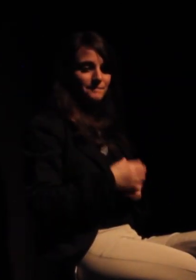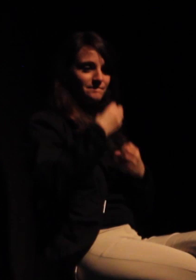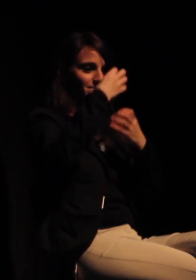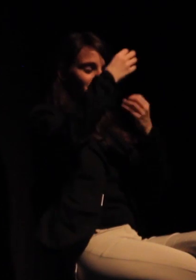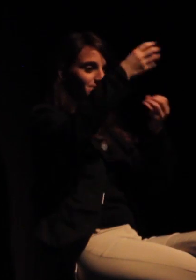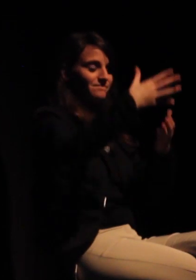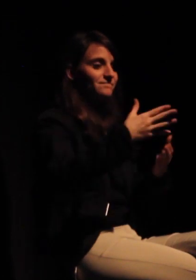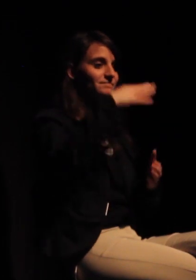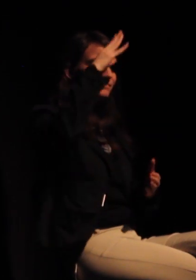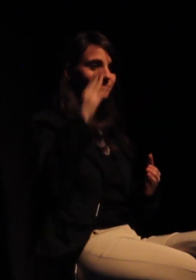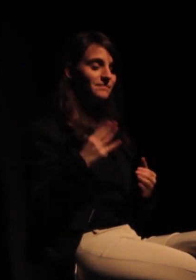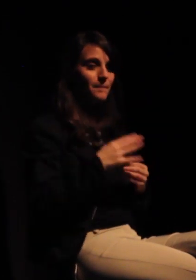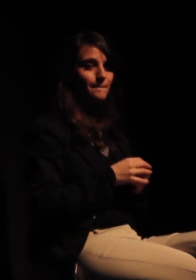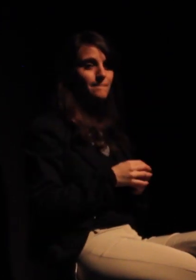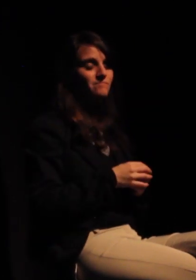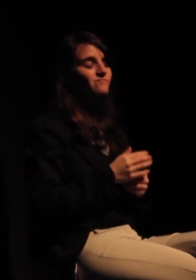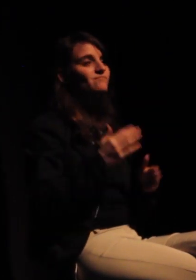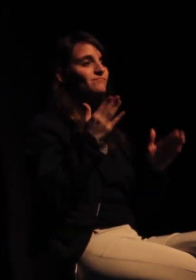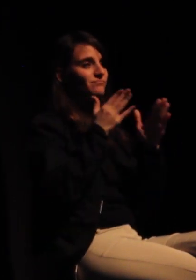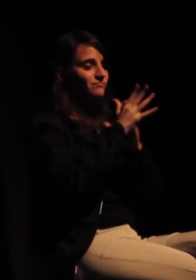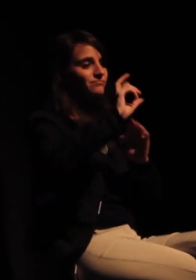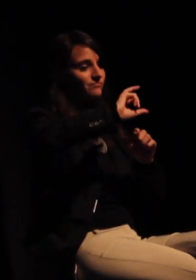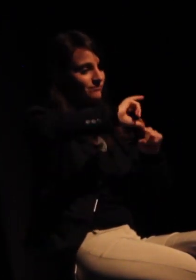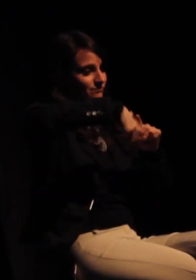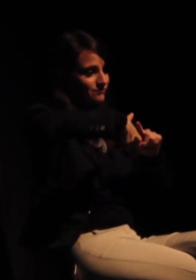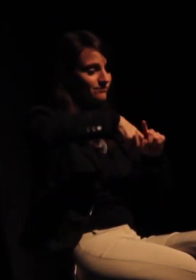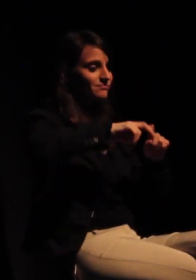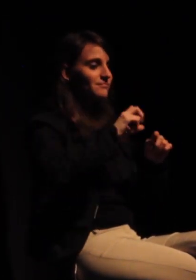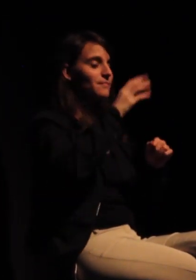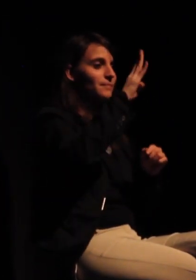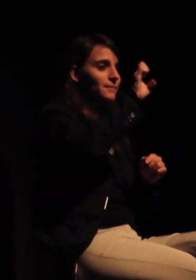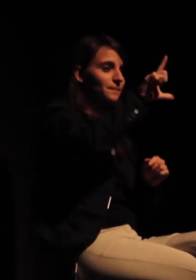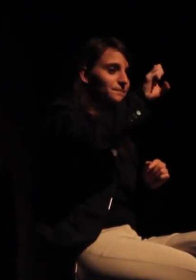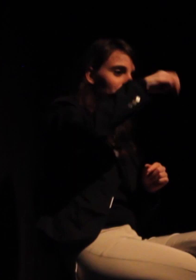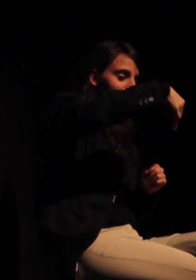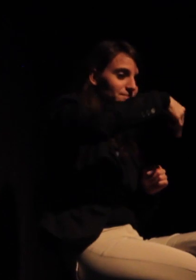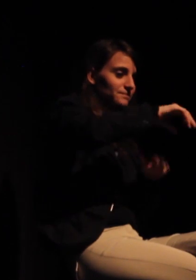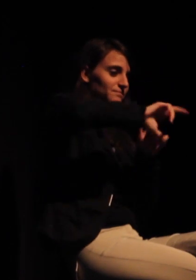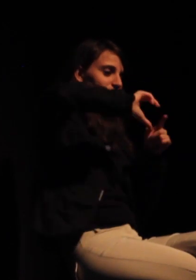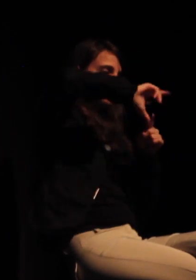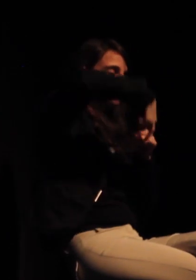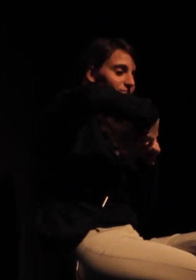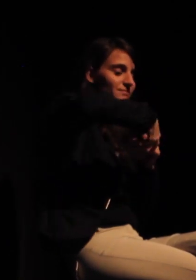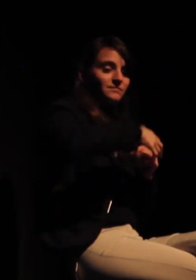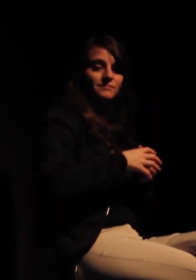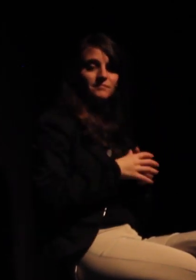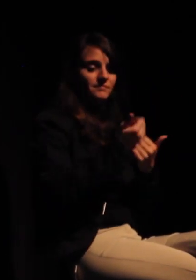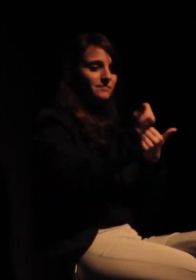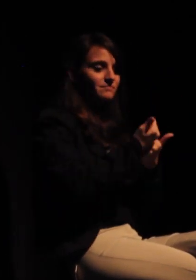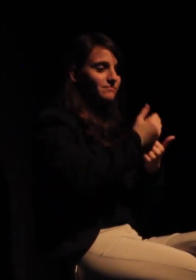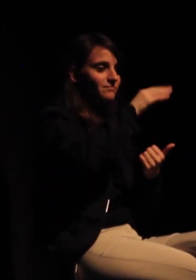aviação brasileira. Eu tinha que sair, pegar um avião e ir até Belém. Trocava e ia até